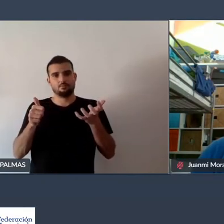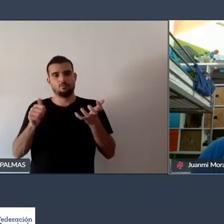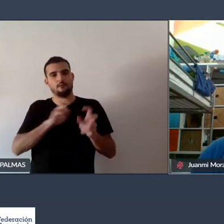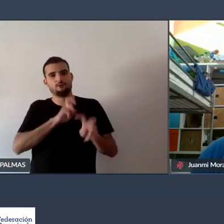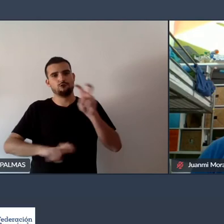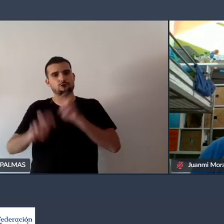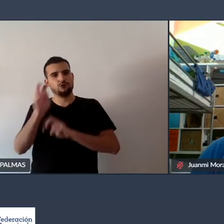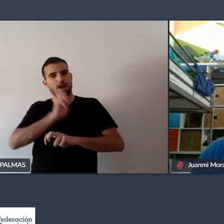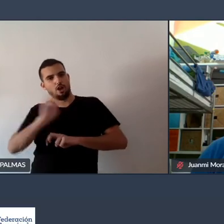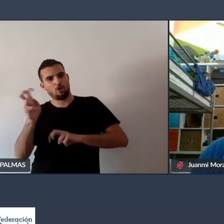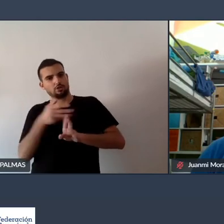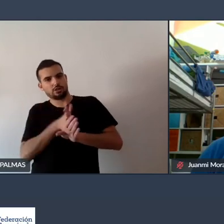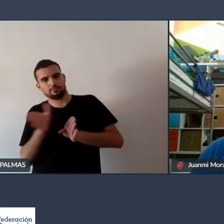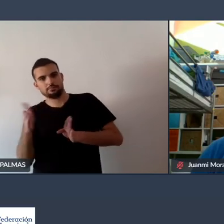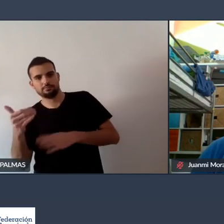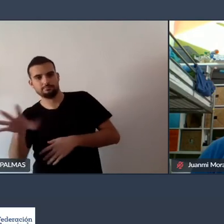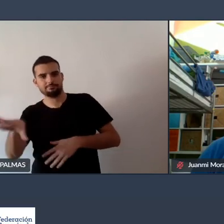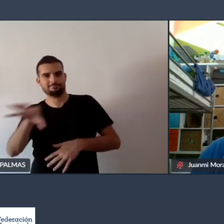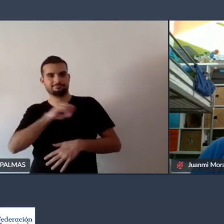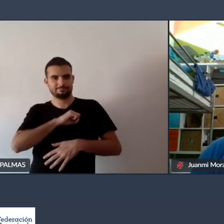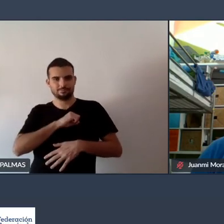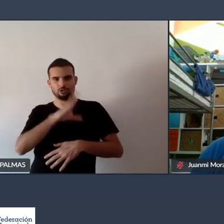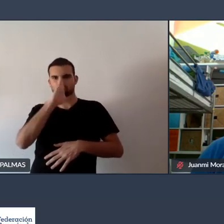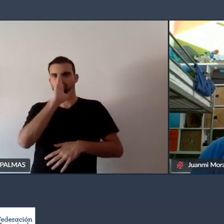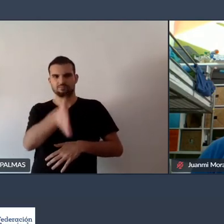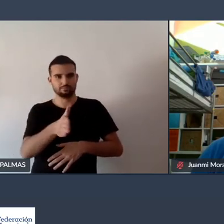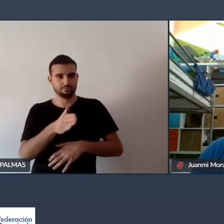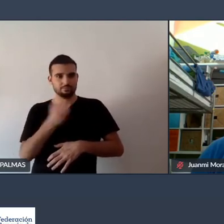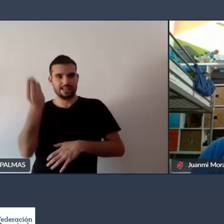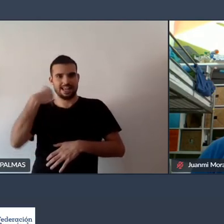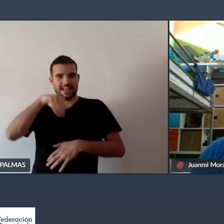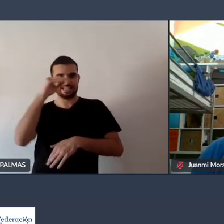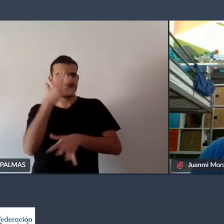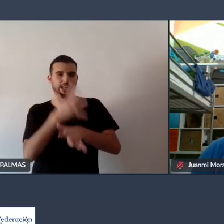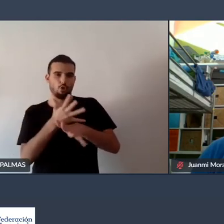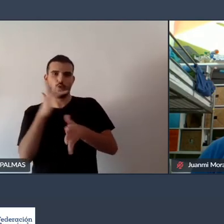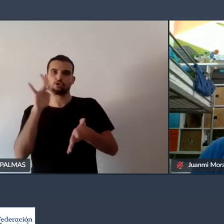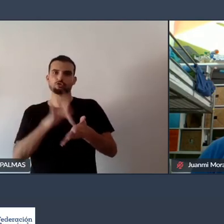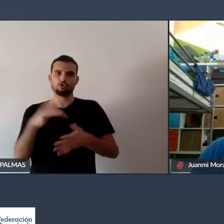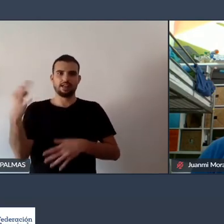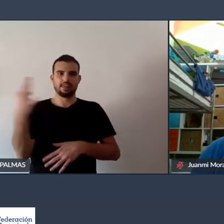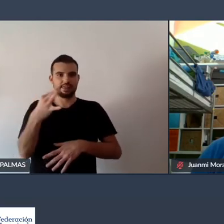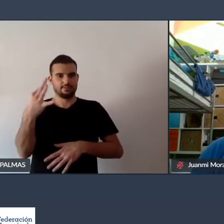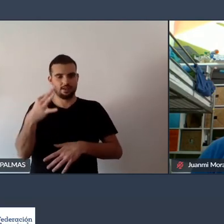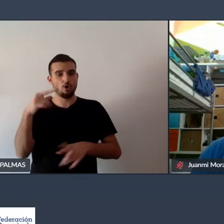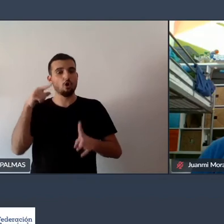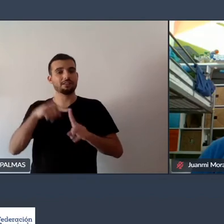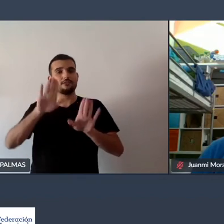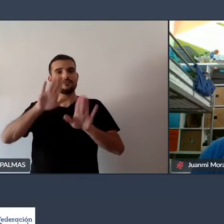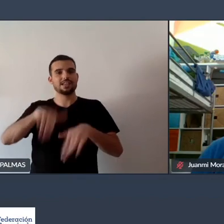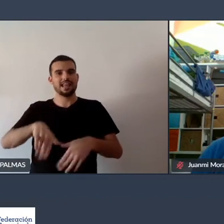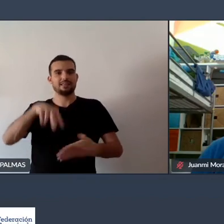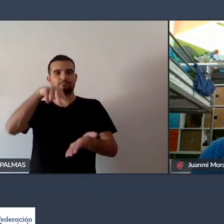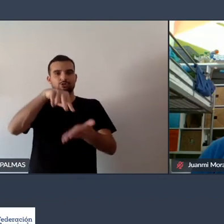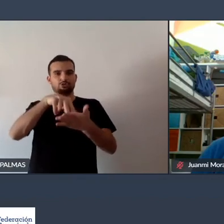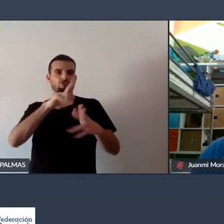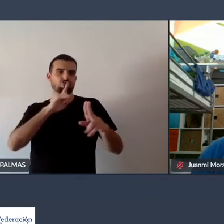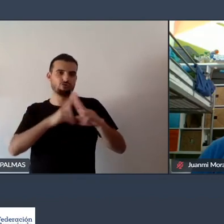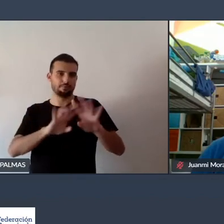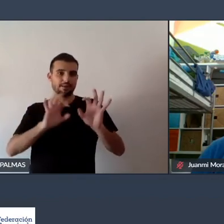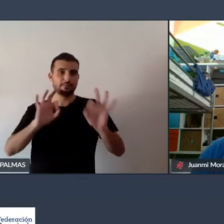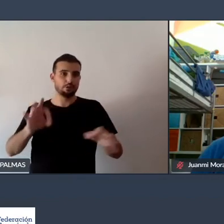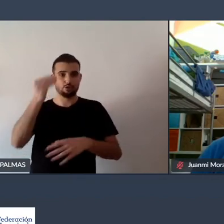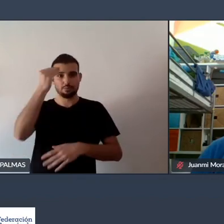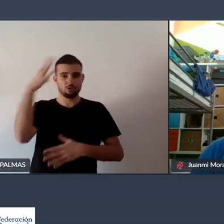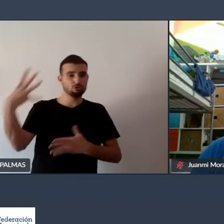desencadenantes, y a partir de ahí probablemente llegaríamos ya a la situación de final de posesión. Pero yo soy partidario de que los jugadores en el campo tienen que